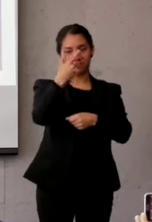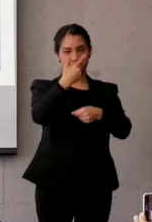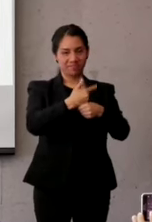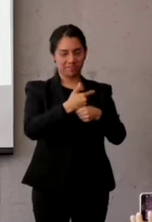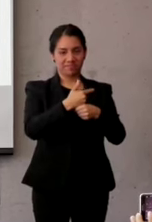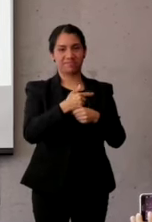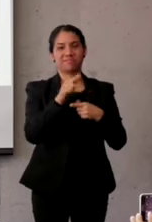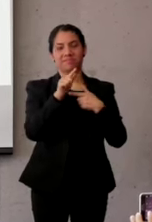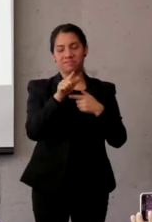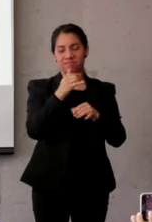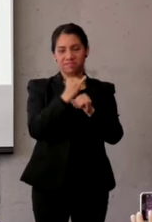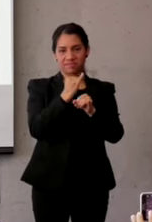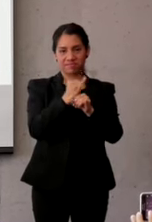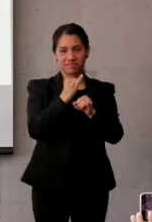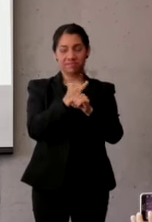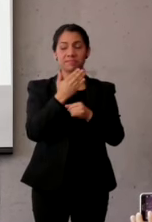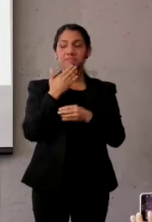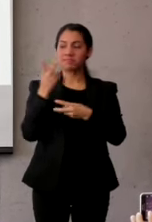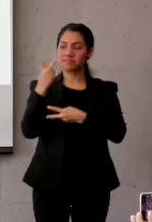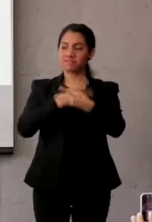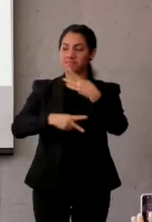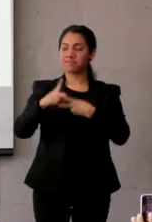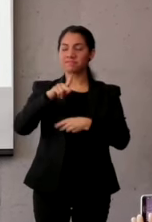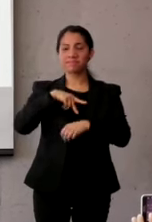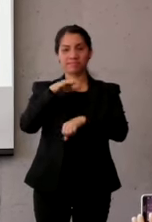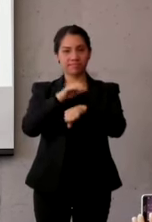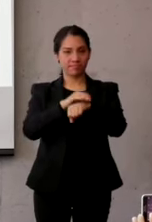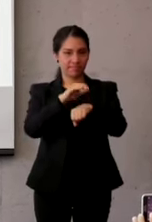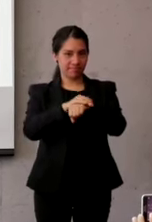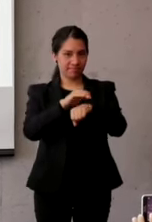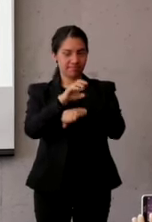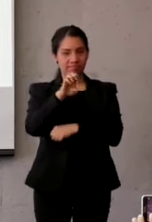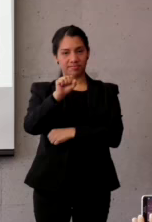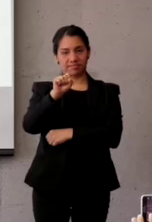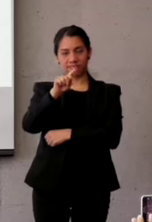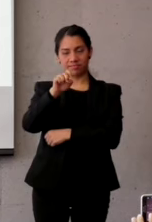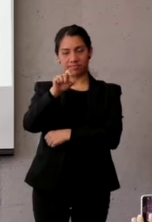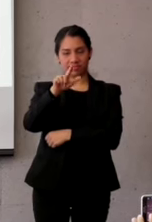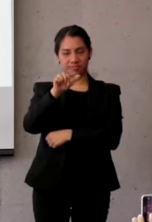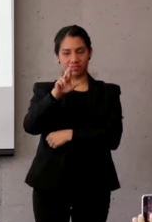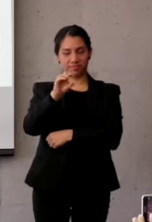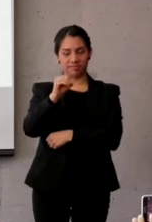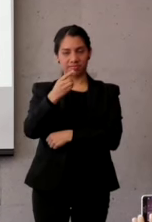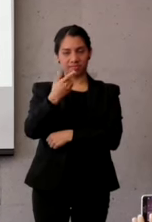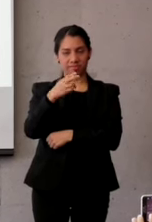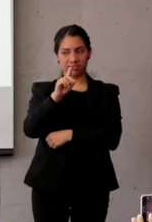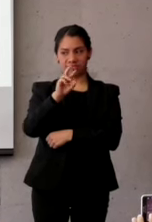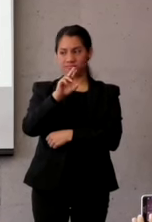Le doy la más cordial bienvenida a mi amiga Estela Fuentes.